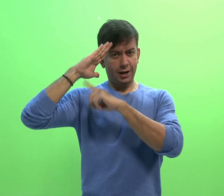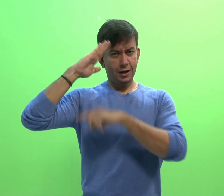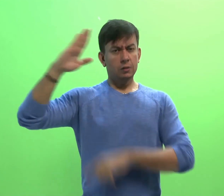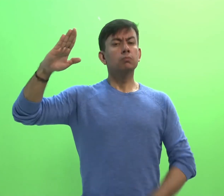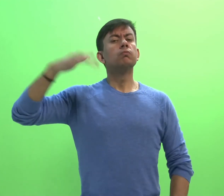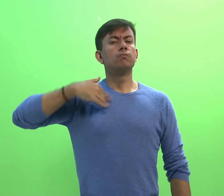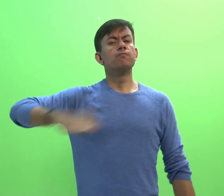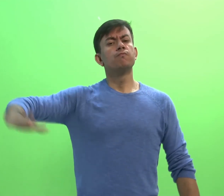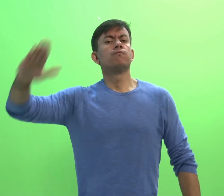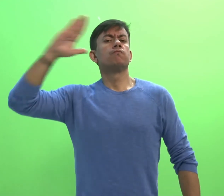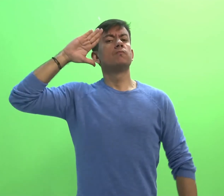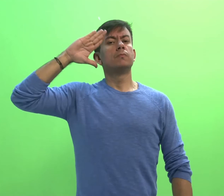para bater continência.